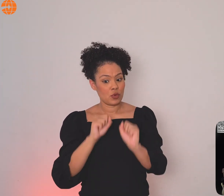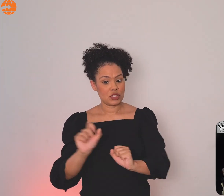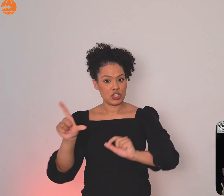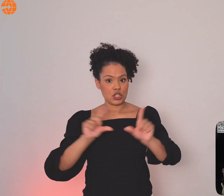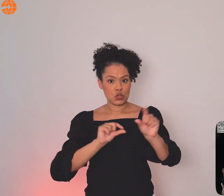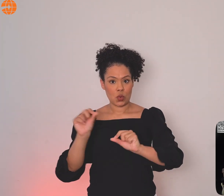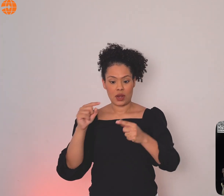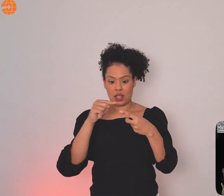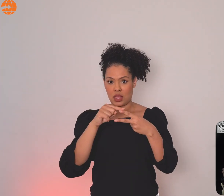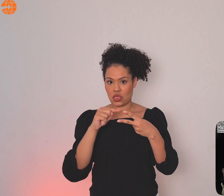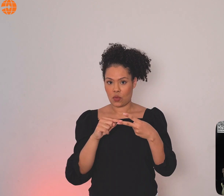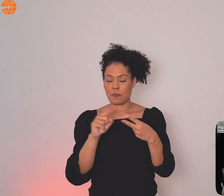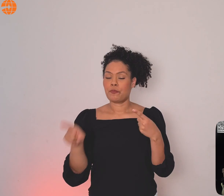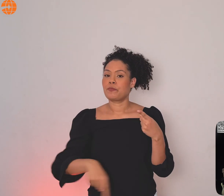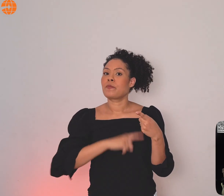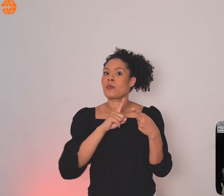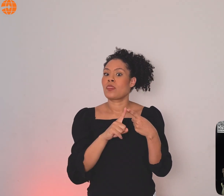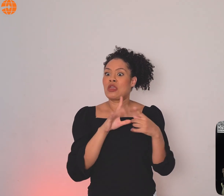ou eu